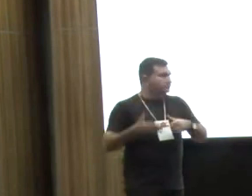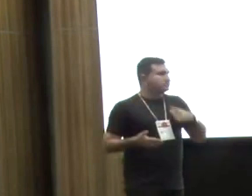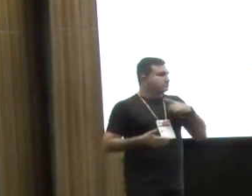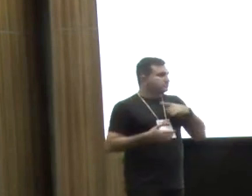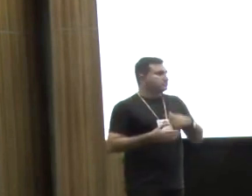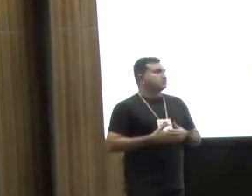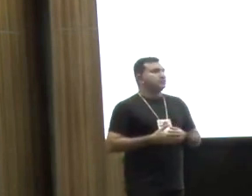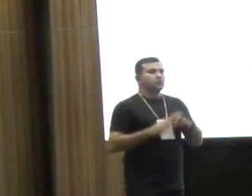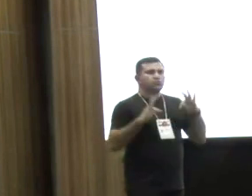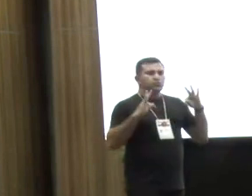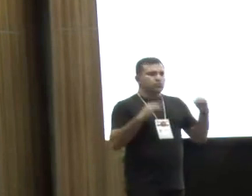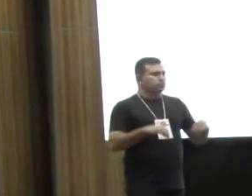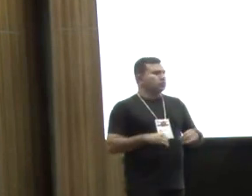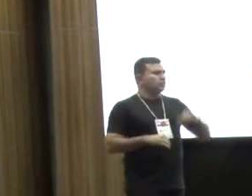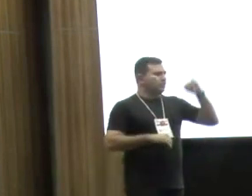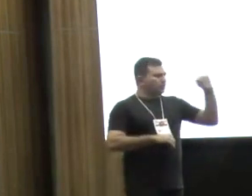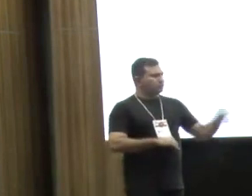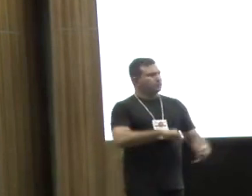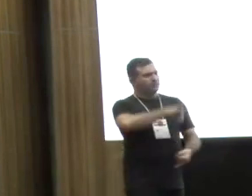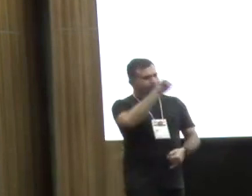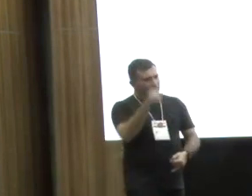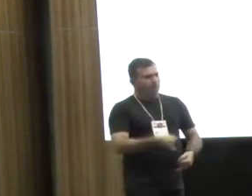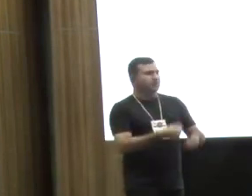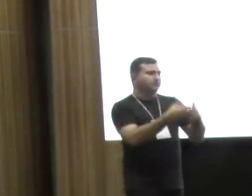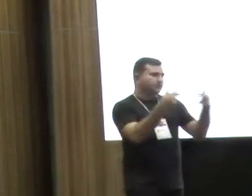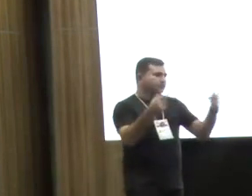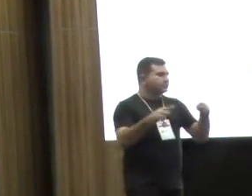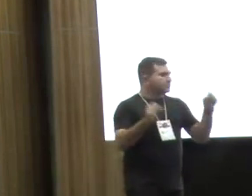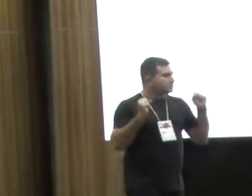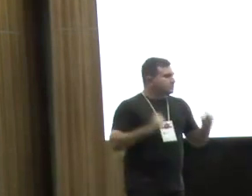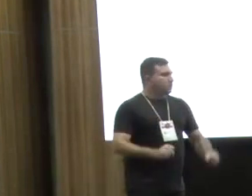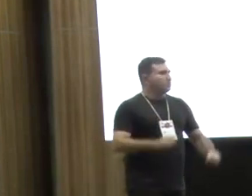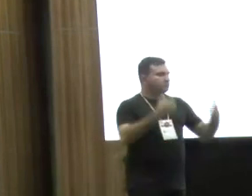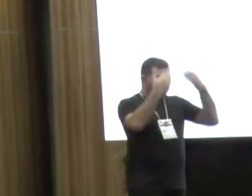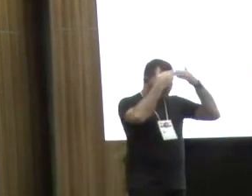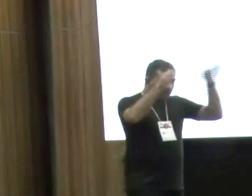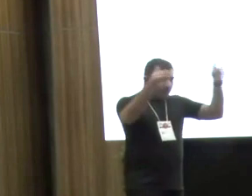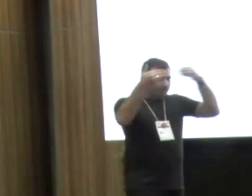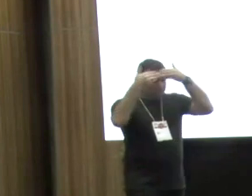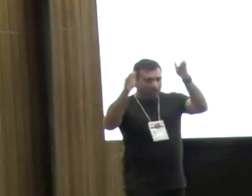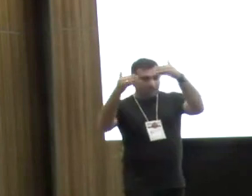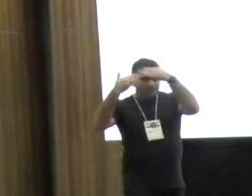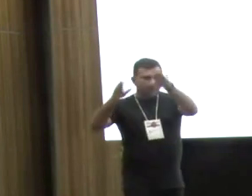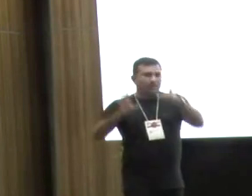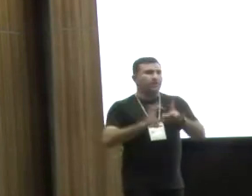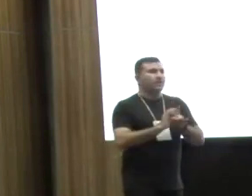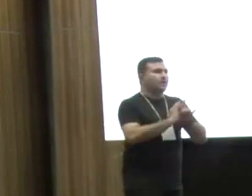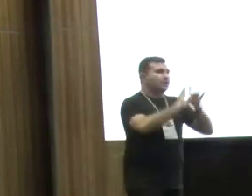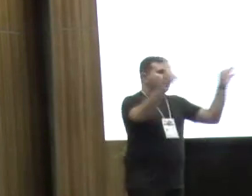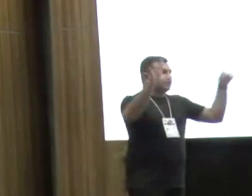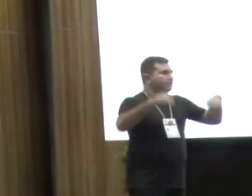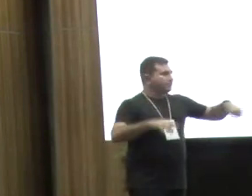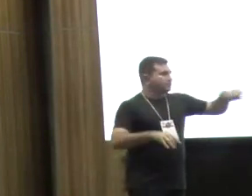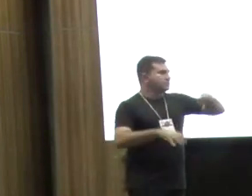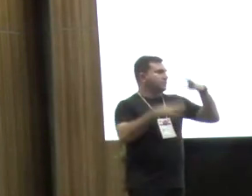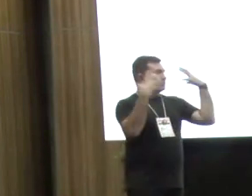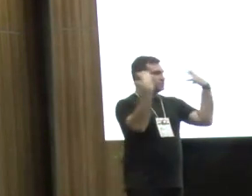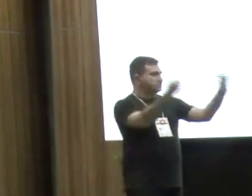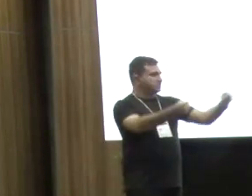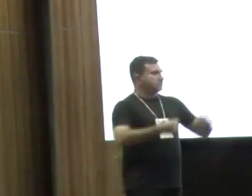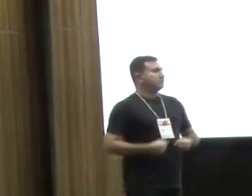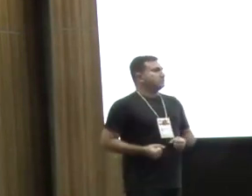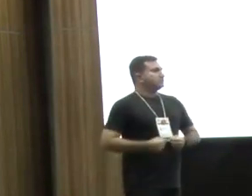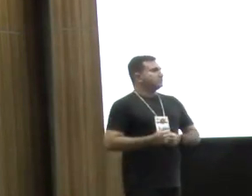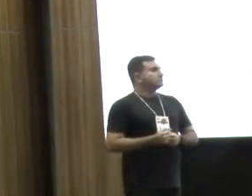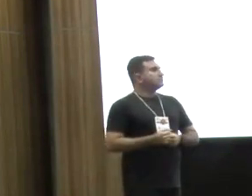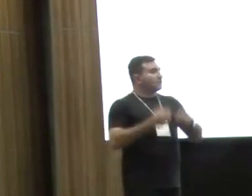Todas as oportunidades que vocês puderem abraçar, vocês vão se achar dignos delas. Elas